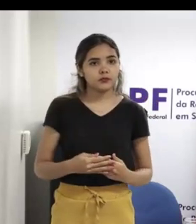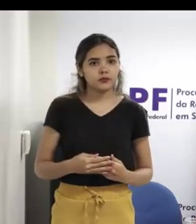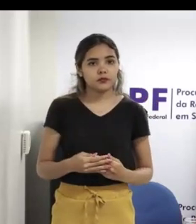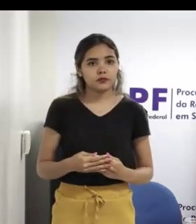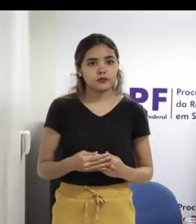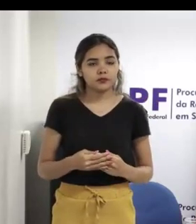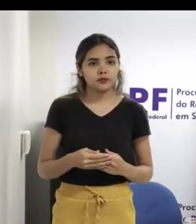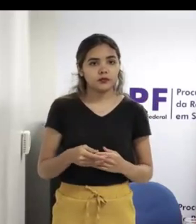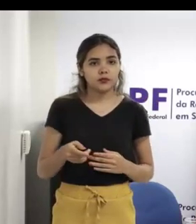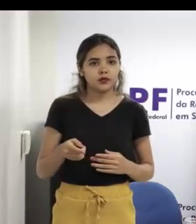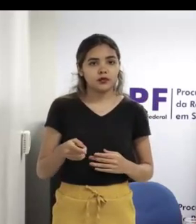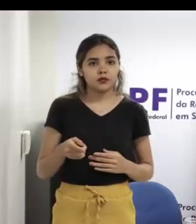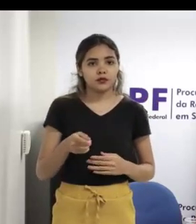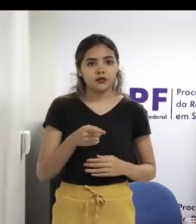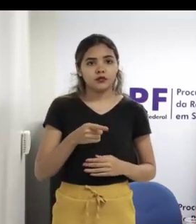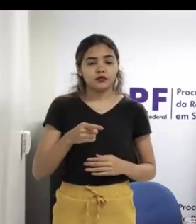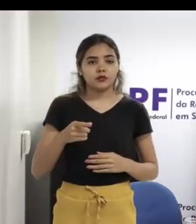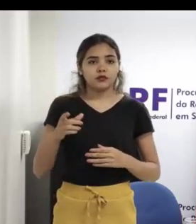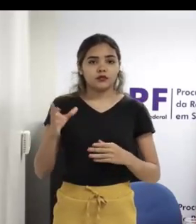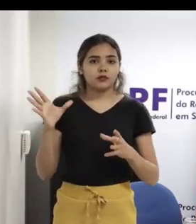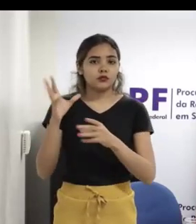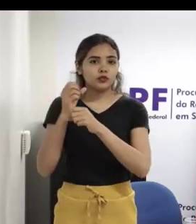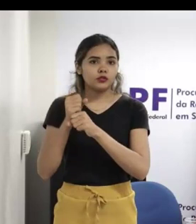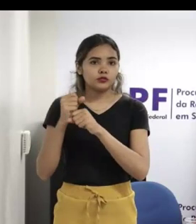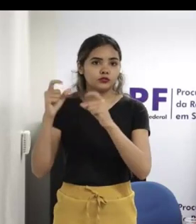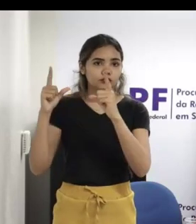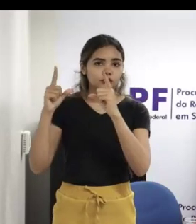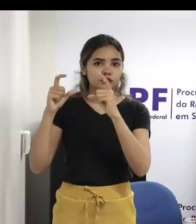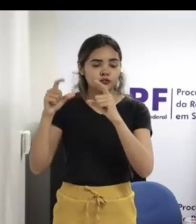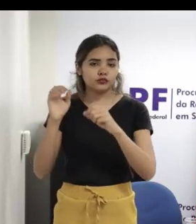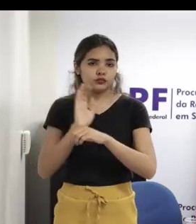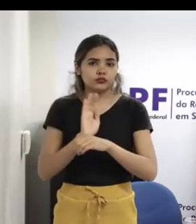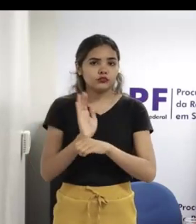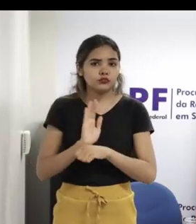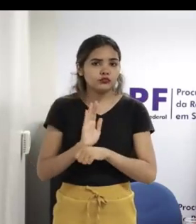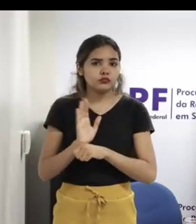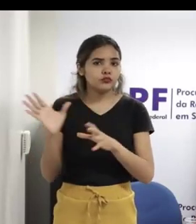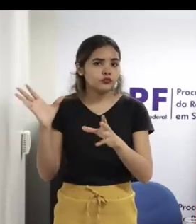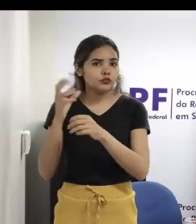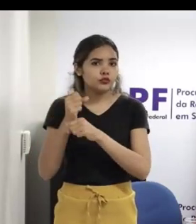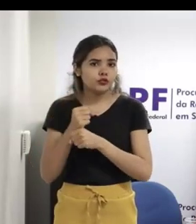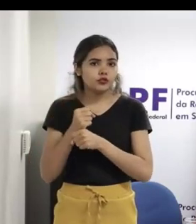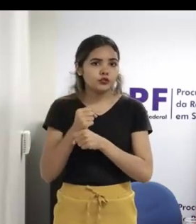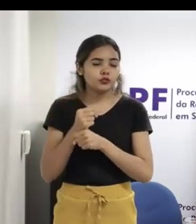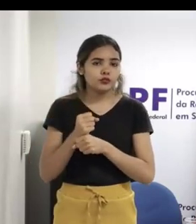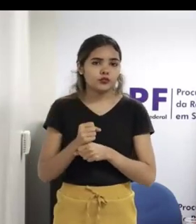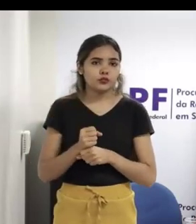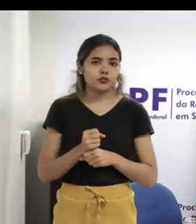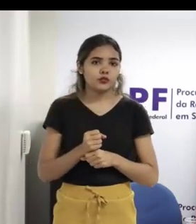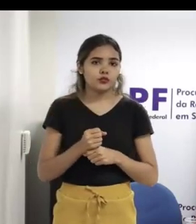informações diante de perfis que somem a partir do bloqueio do usuário da vítima